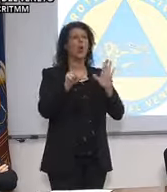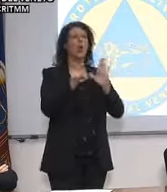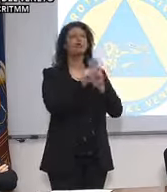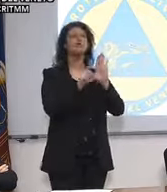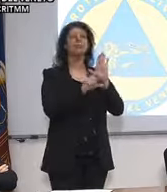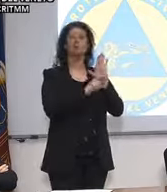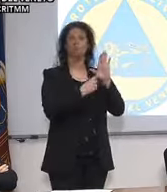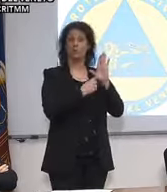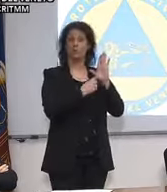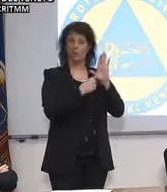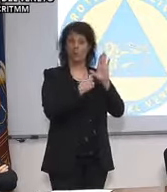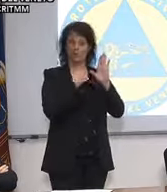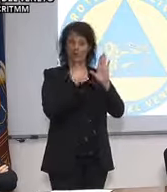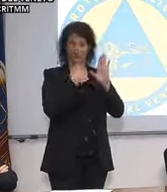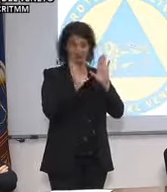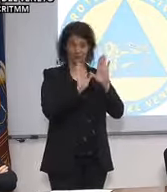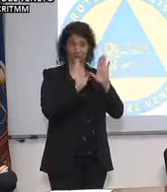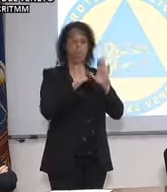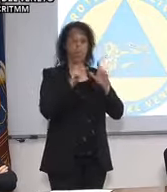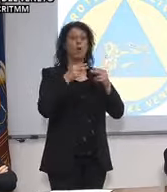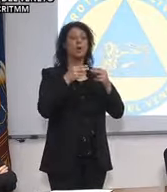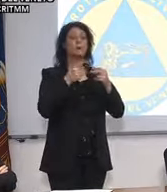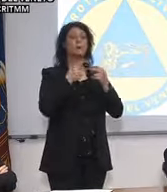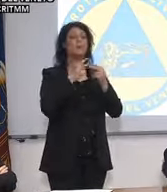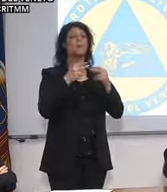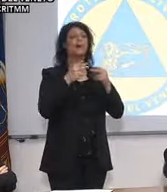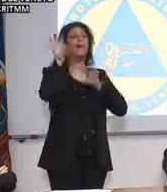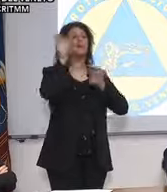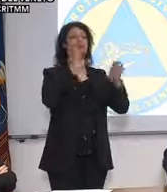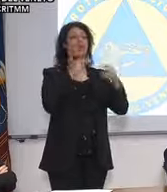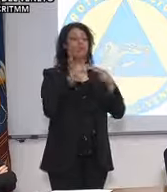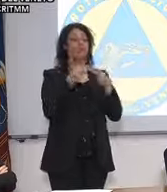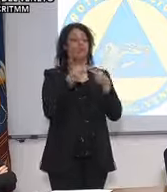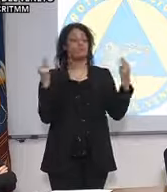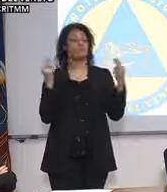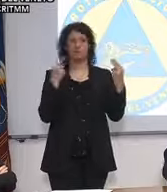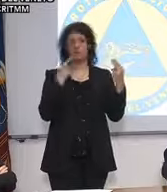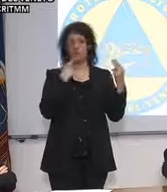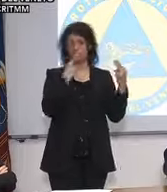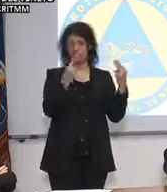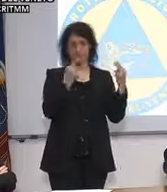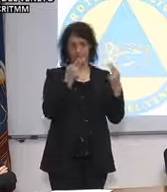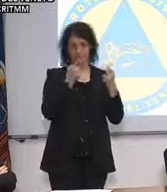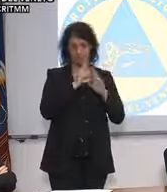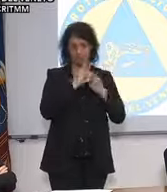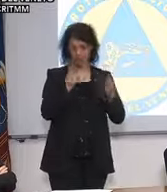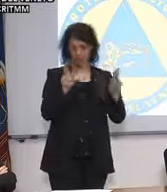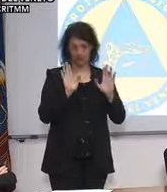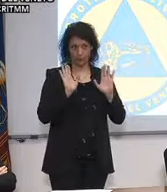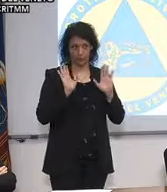proprio non lo, cioè dice che non si possono chiudere i confini delle regioni, lo dice la Costituzione, però in maniera banale.